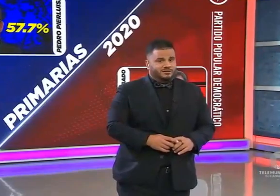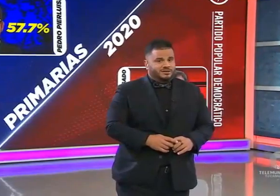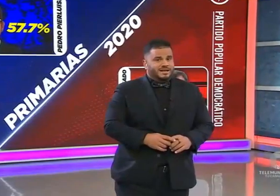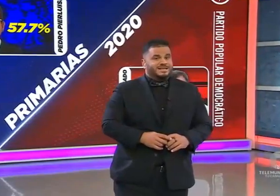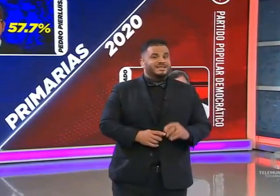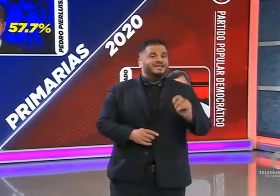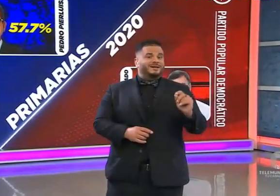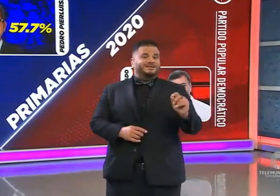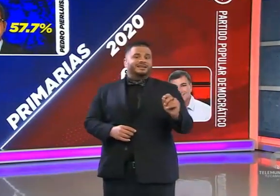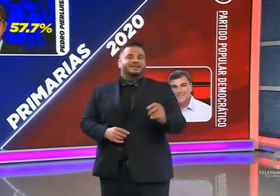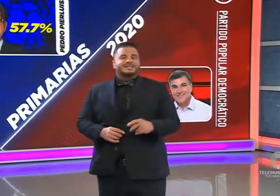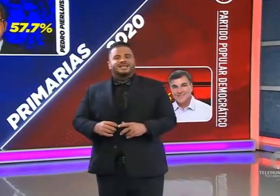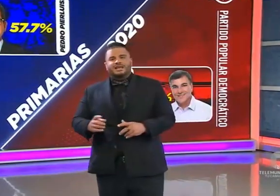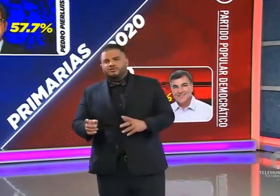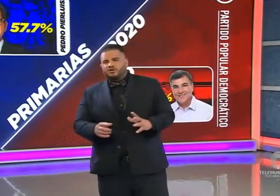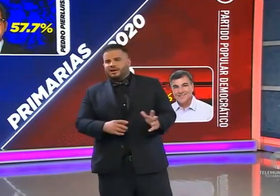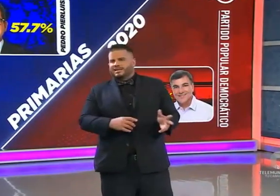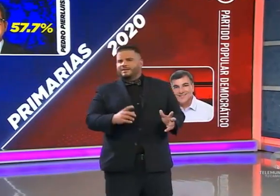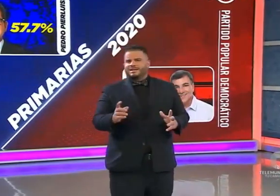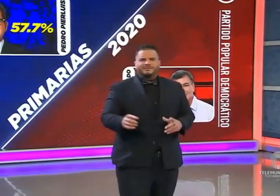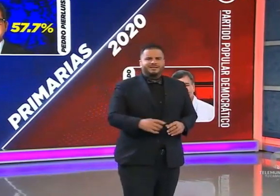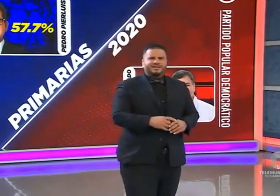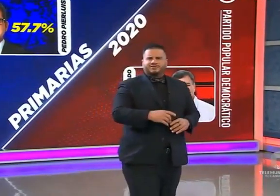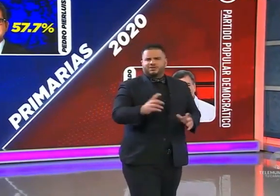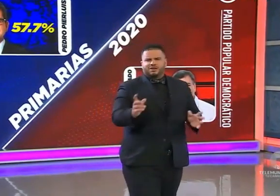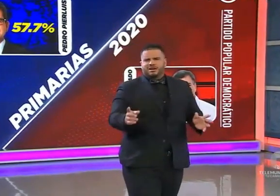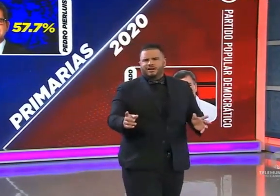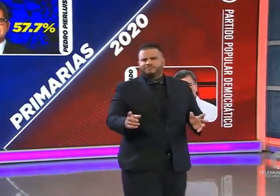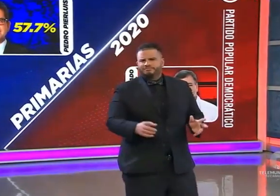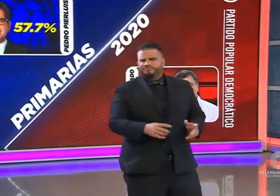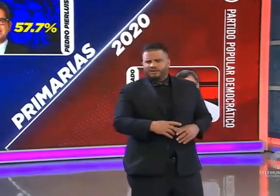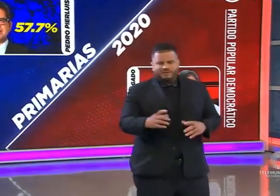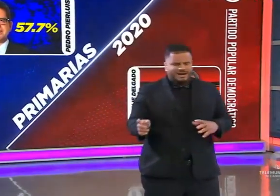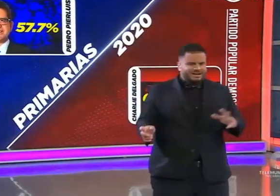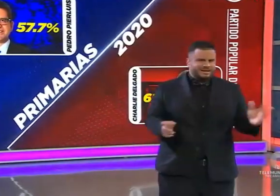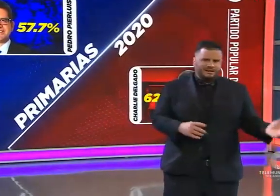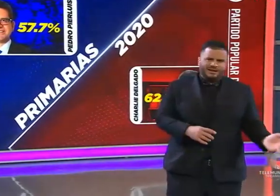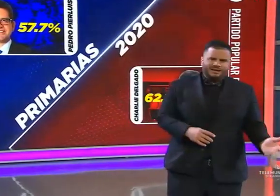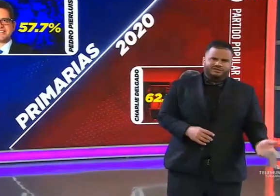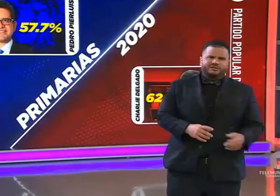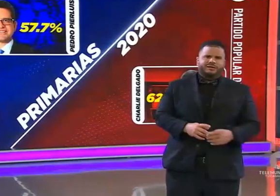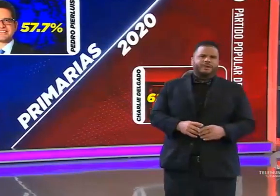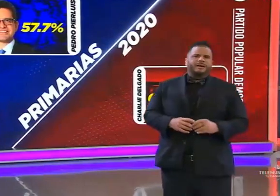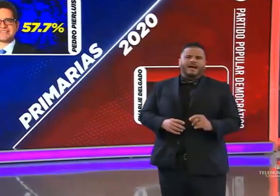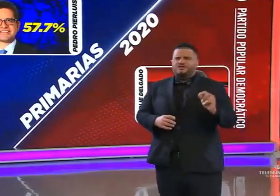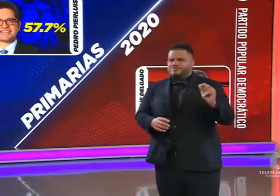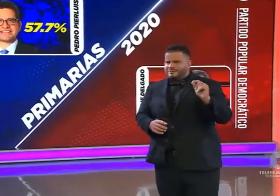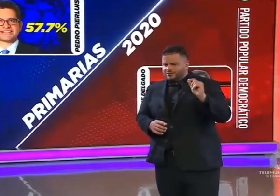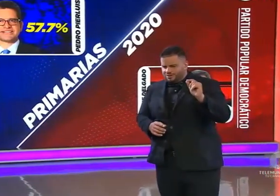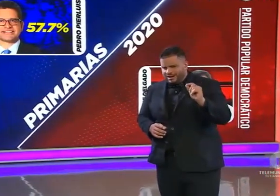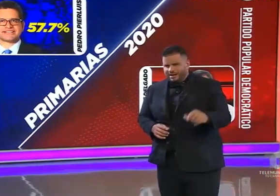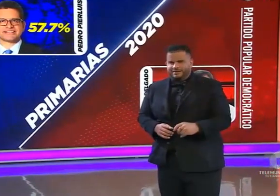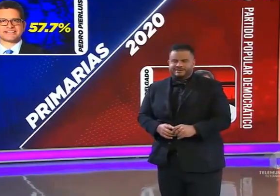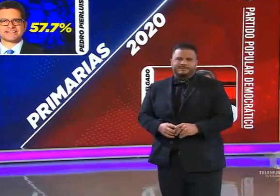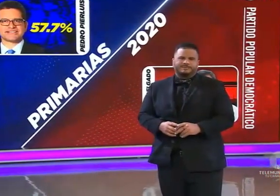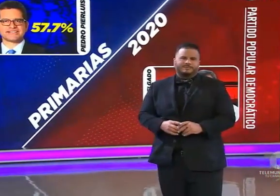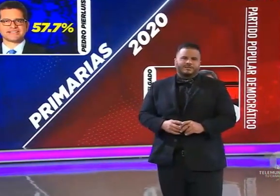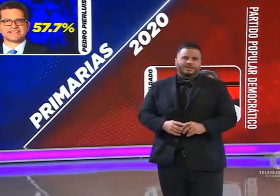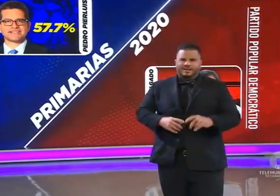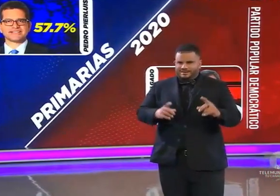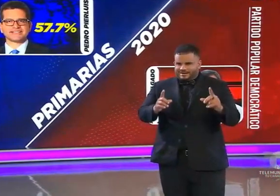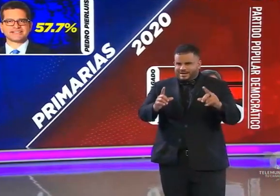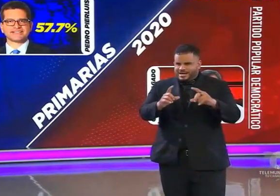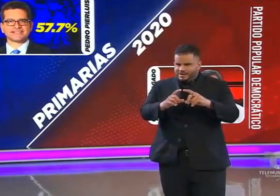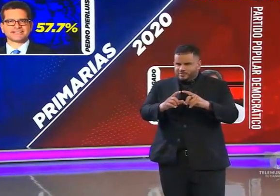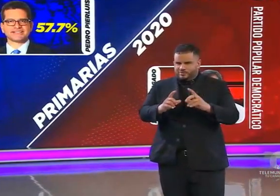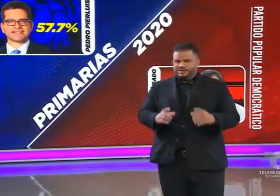del Senado. Recientemente se denunció que, independientemente del resultado de las primarias y ahora las elecciones, hay unos nombramientos claves